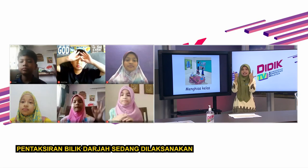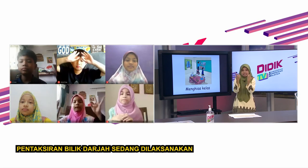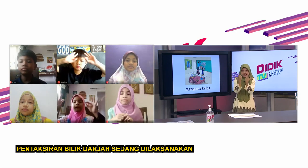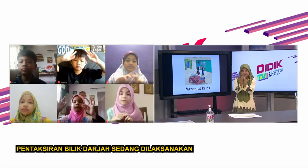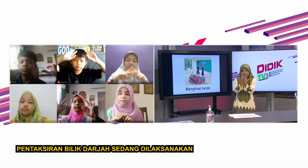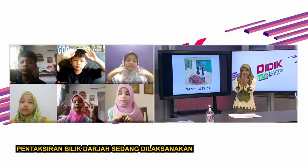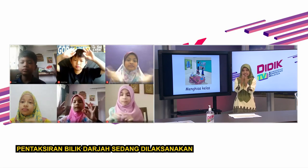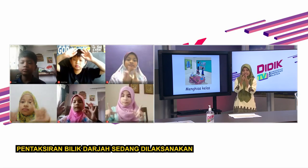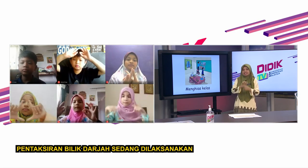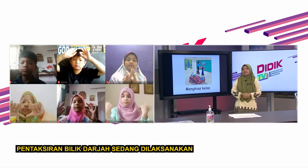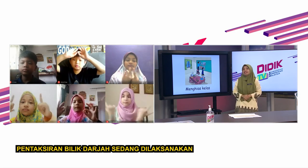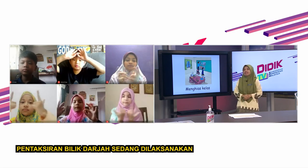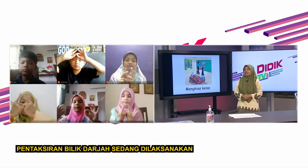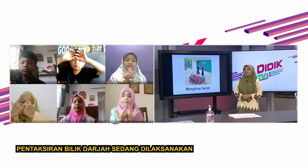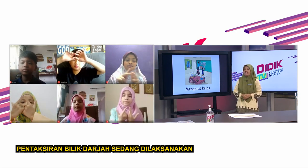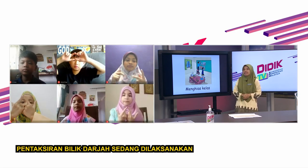kelas.